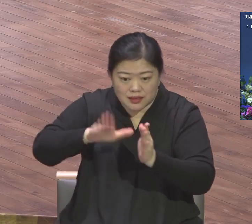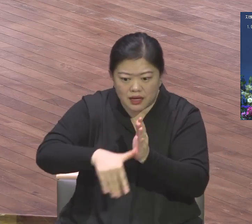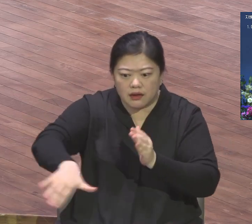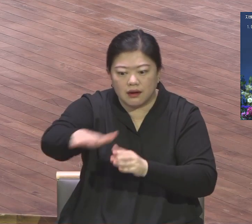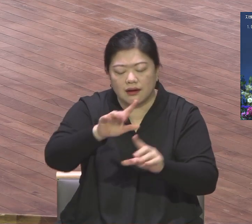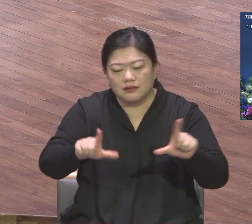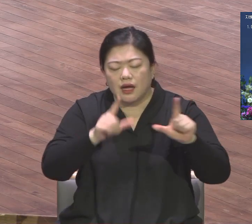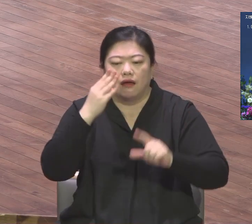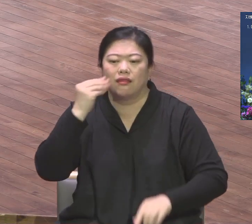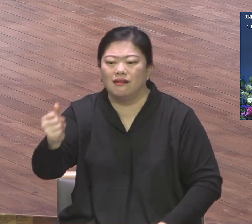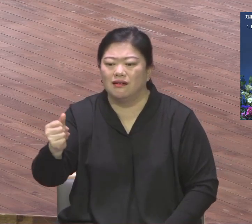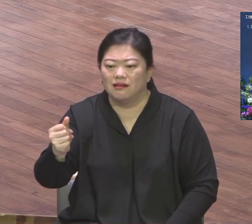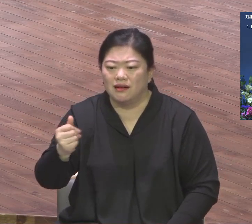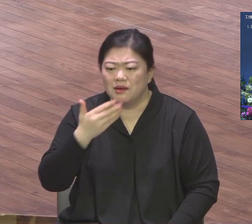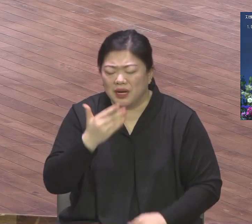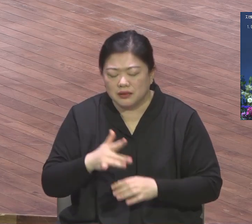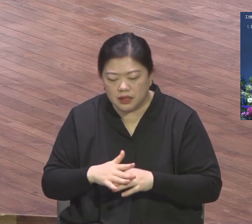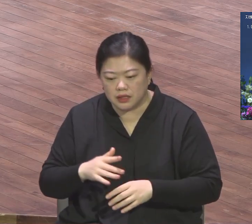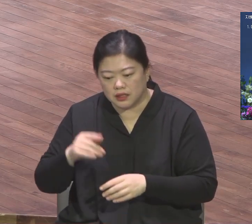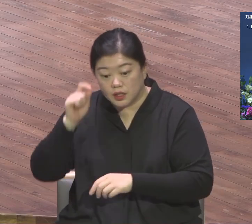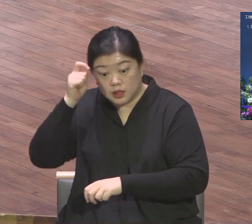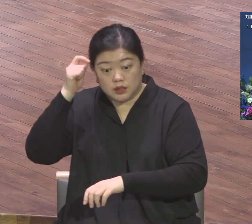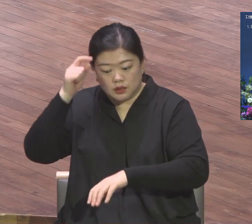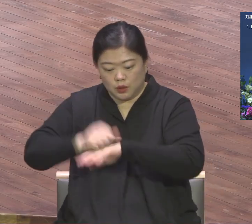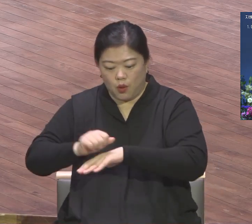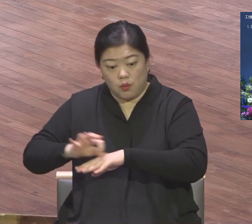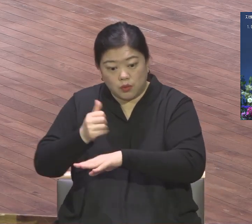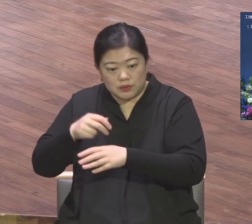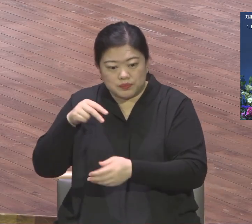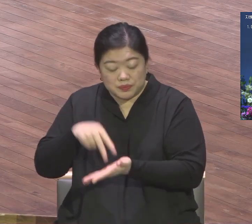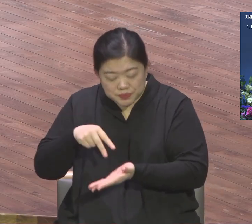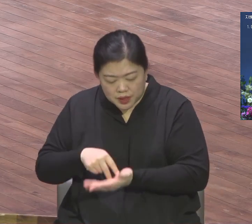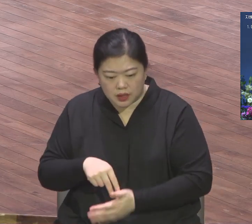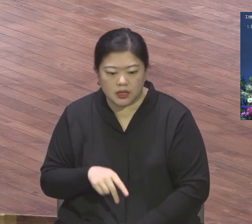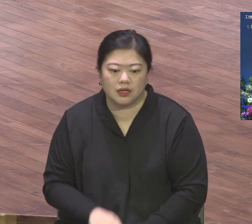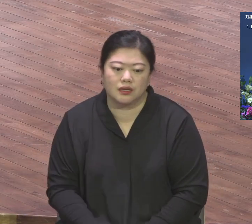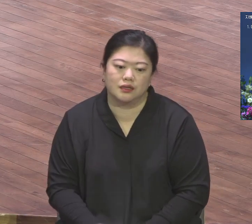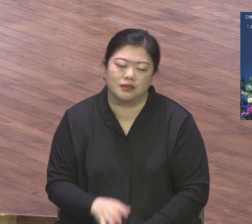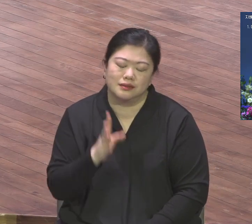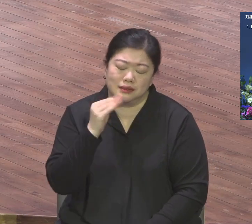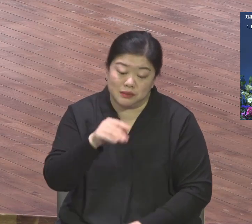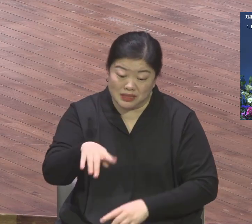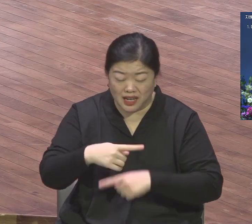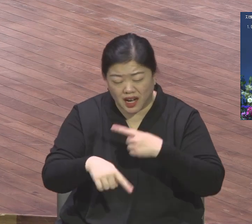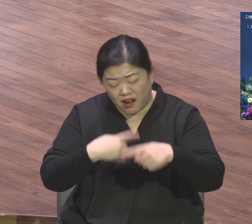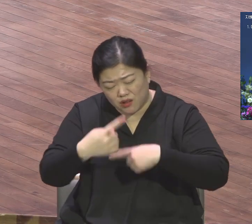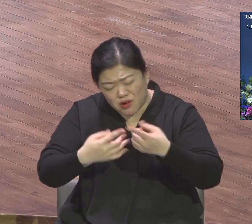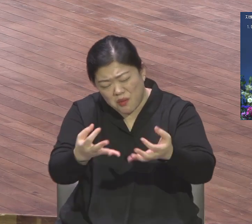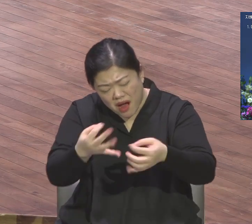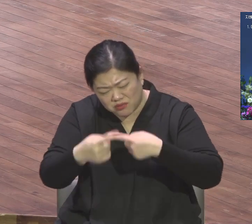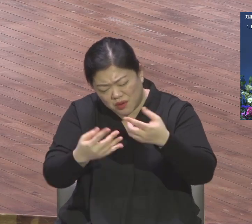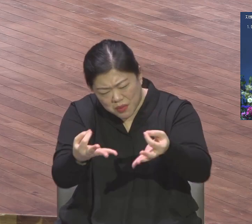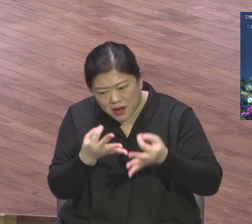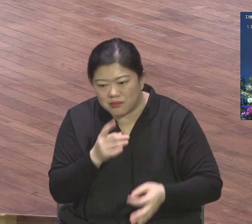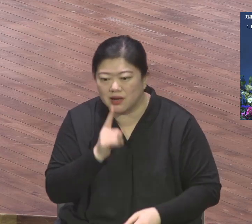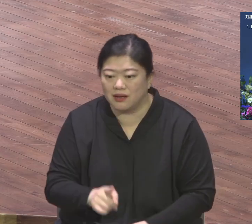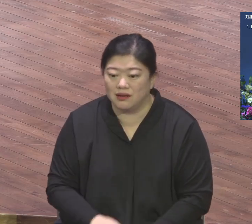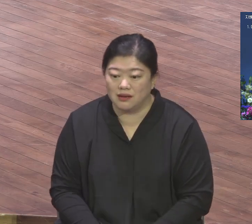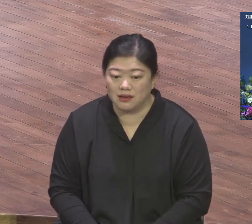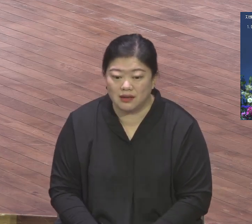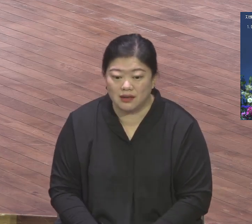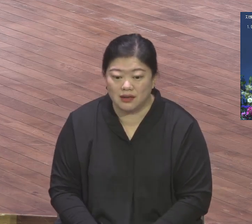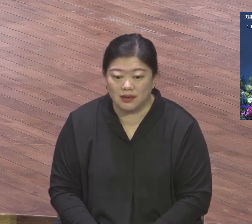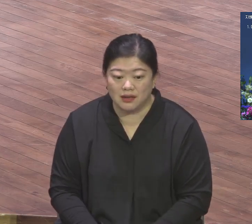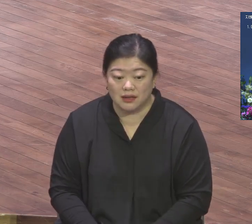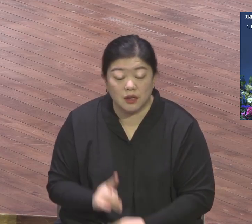솔로몬이 하는 말이 뭡니까? 부모가 하는 어떤 잔소리, 그런 개념입니까?